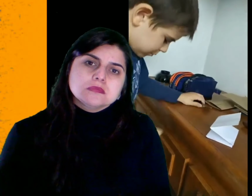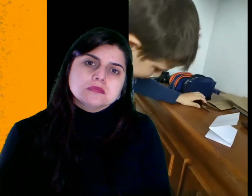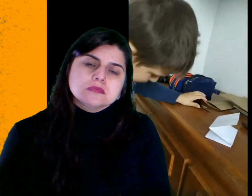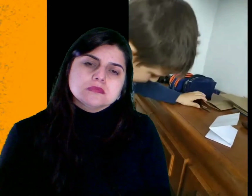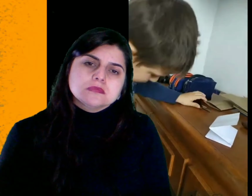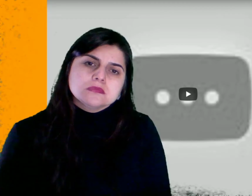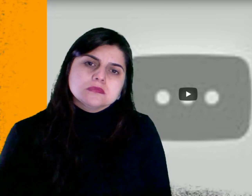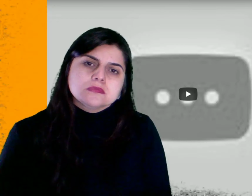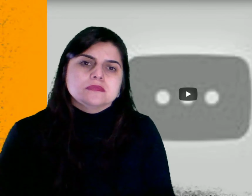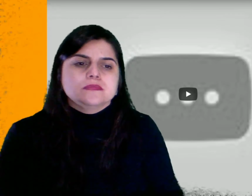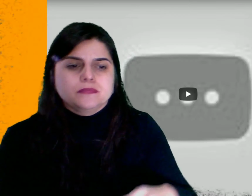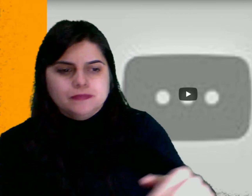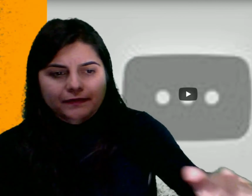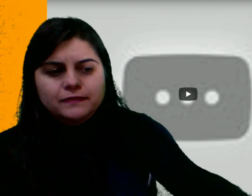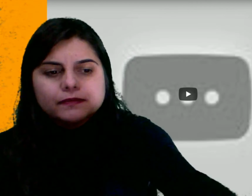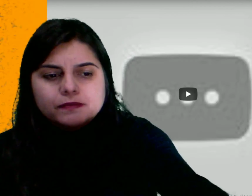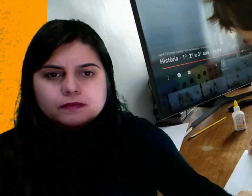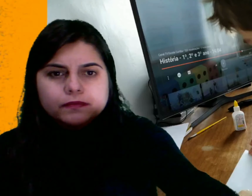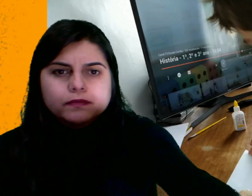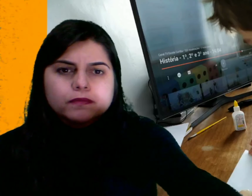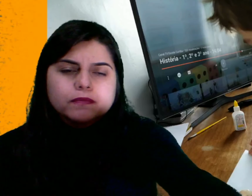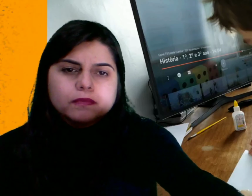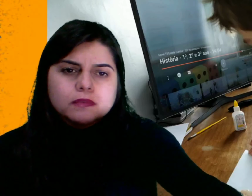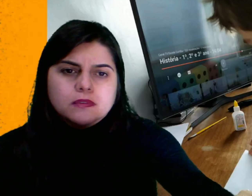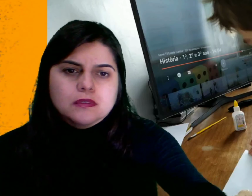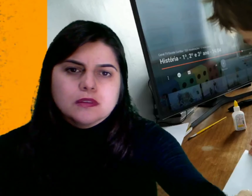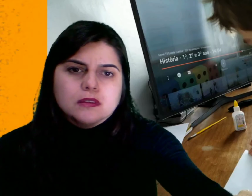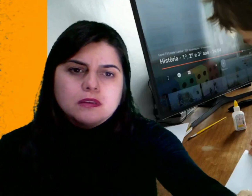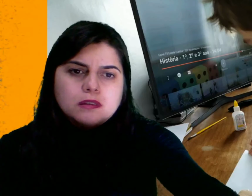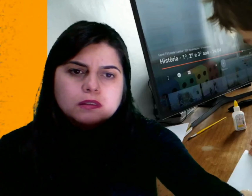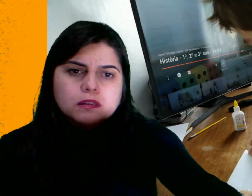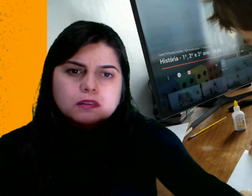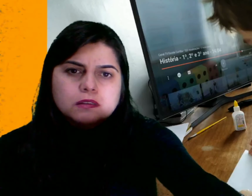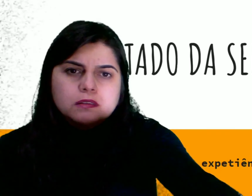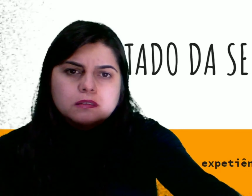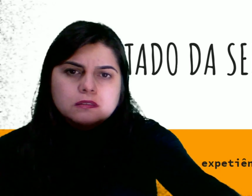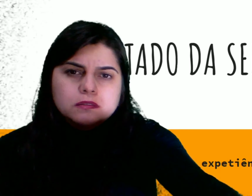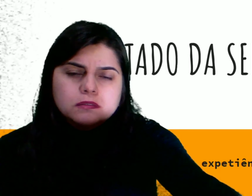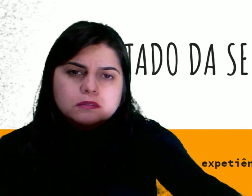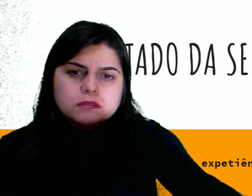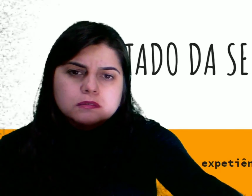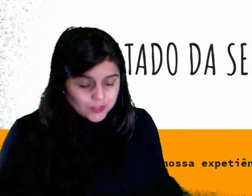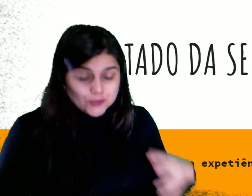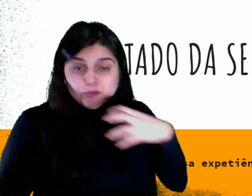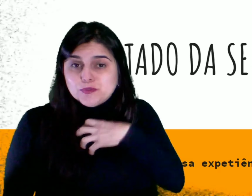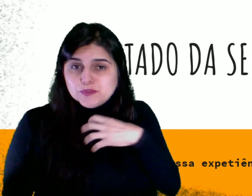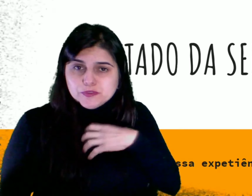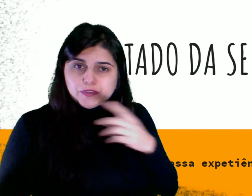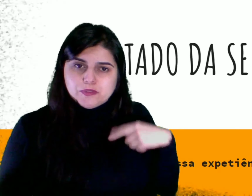um fantoche, dar um nome para ele. Então ele amou.